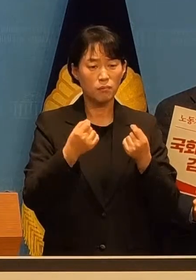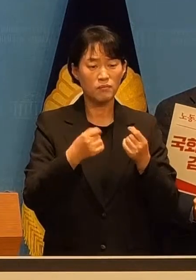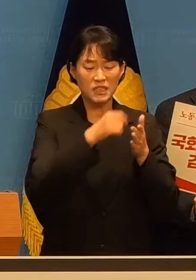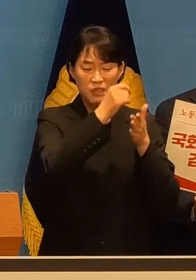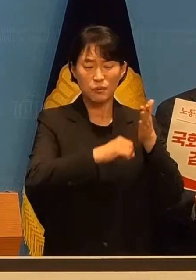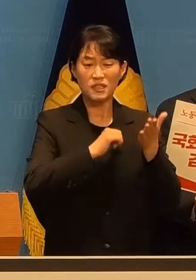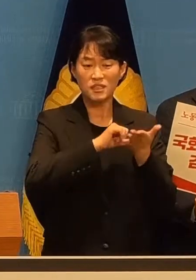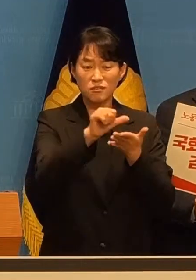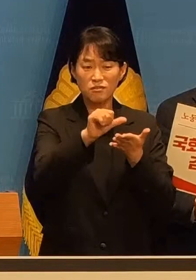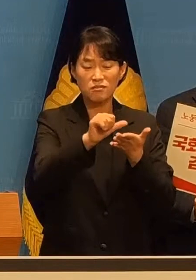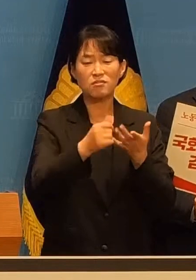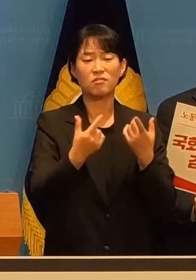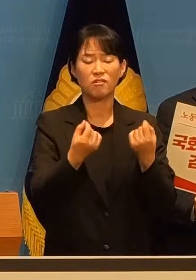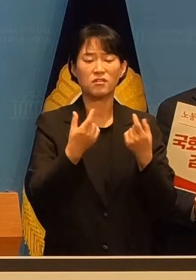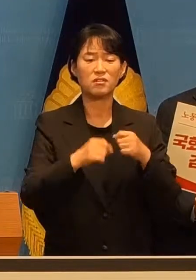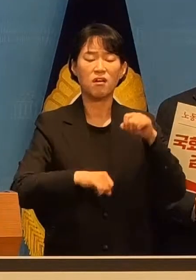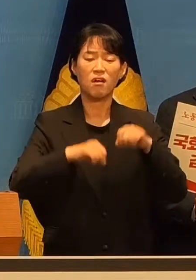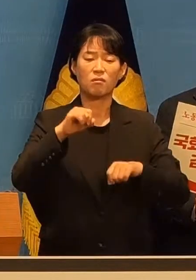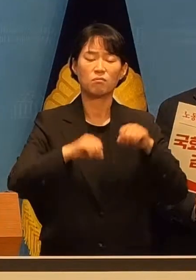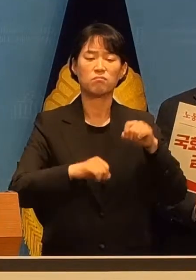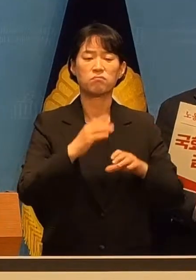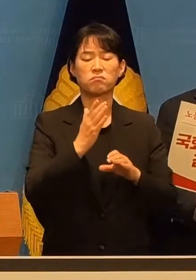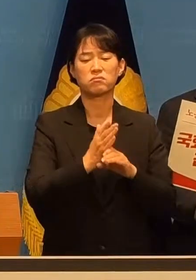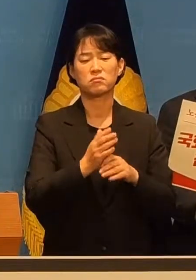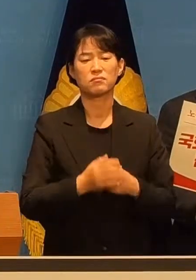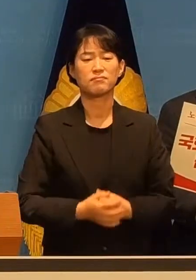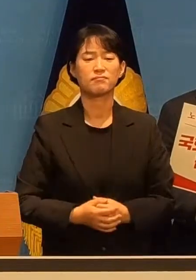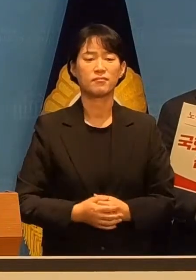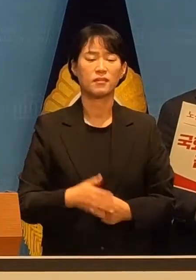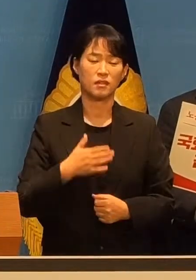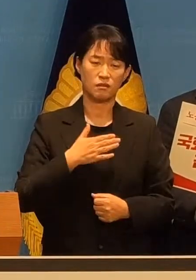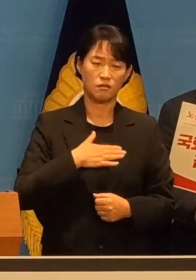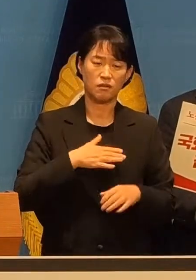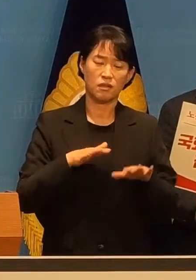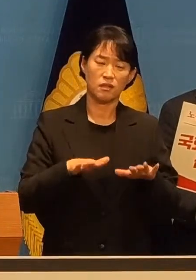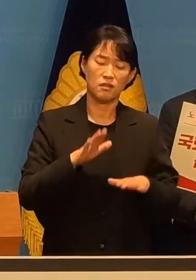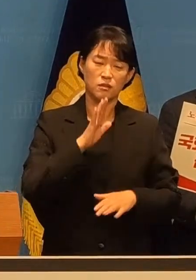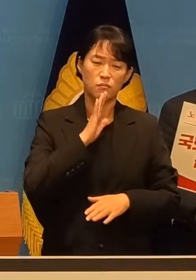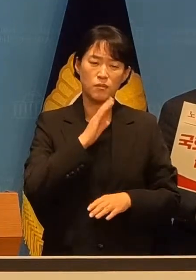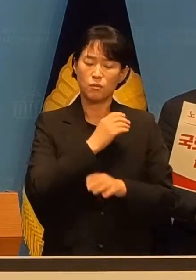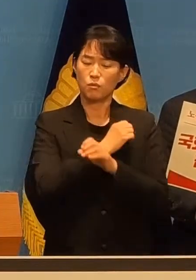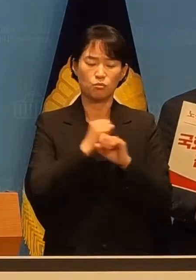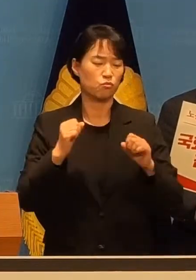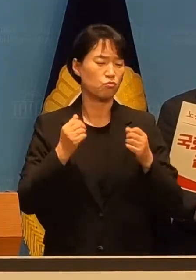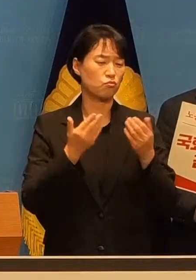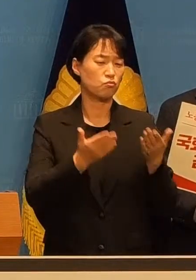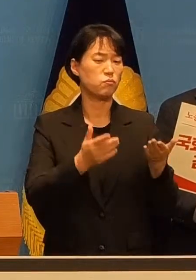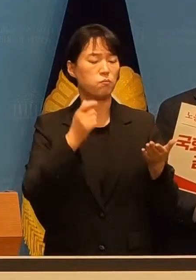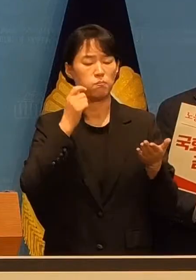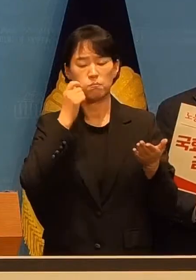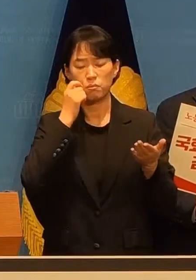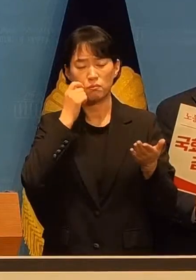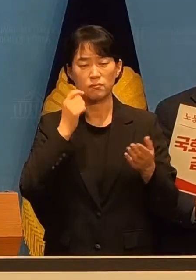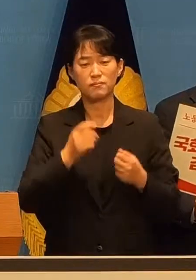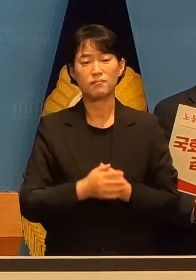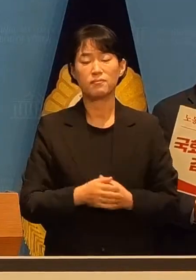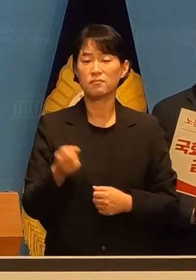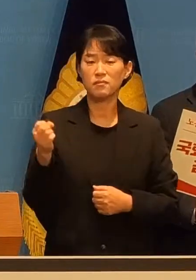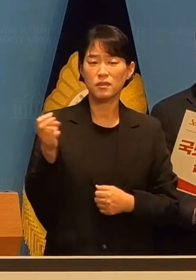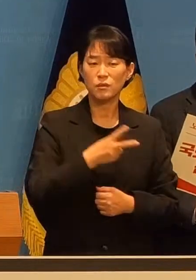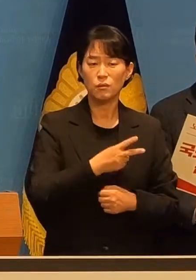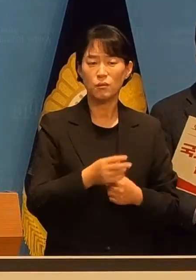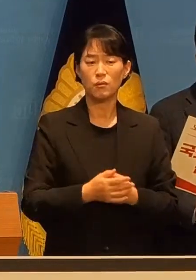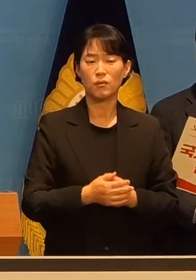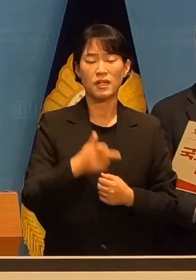지워버린 사람처럼 행동하고 있습니다. 저는 이걸 절대로 용서할 수 없습니다. 그리고